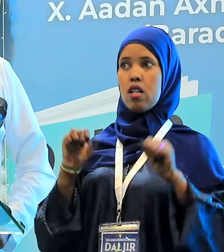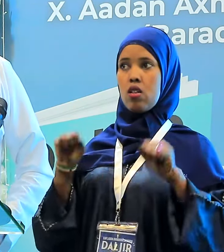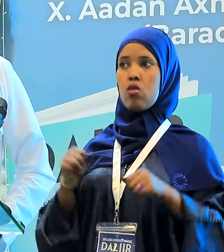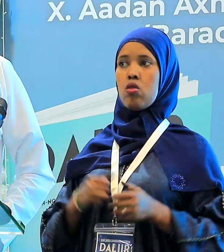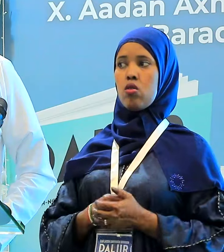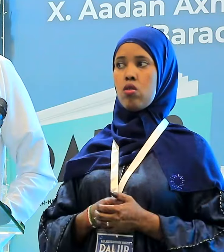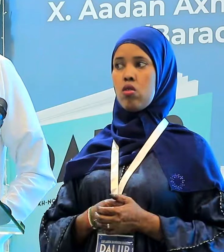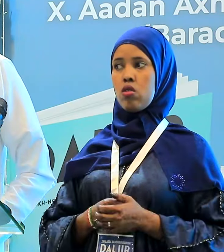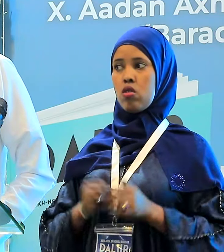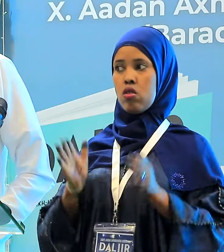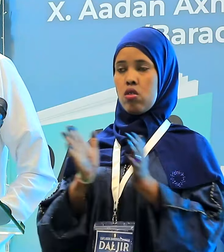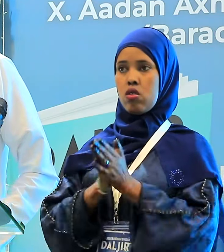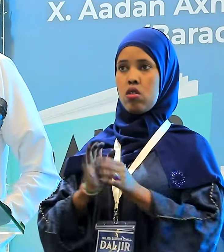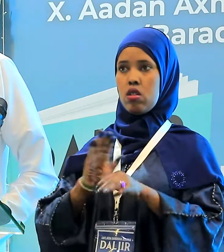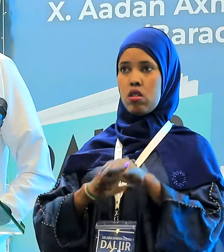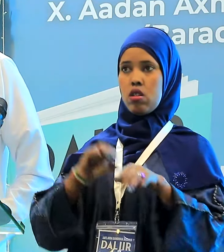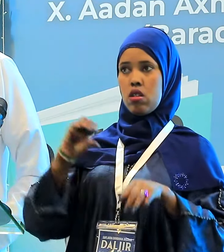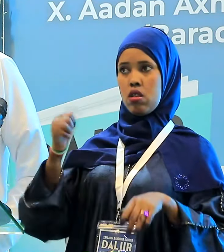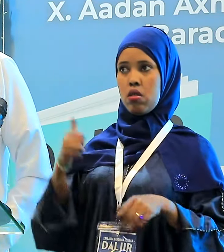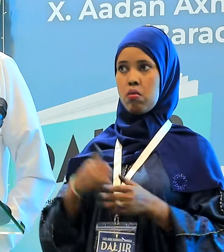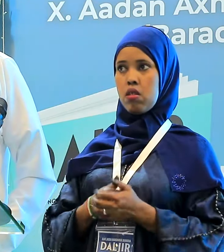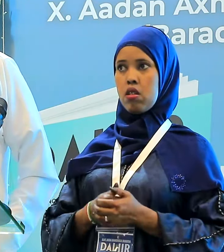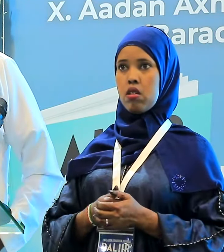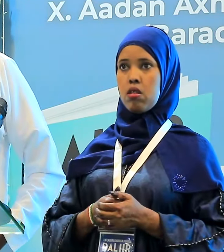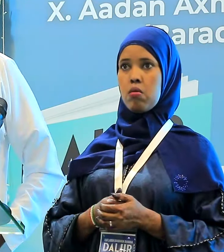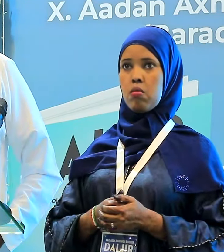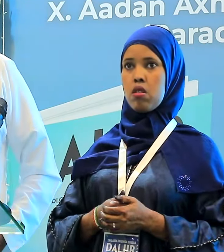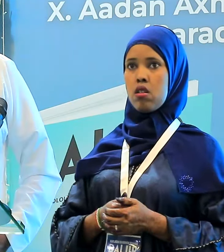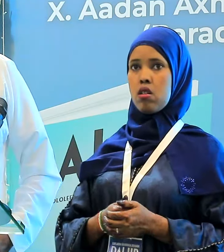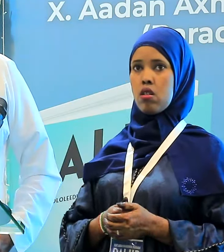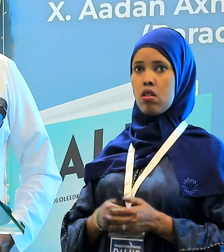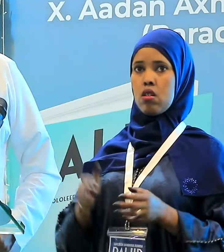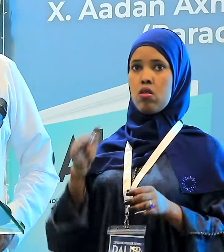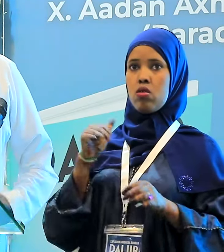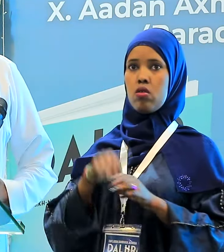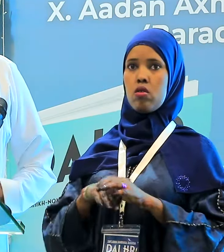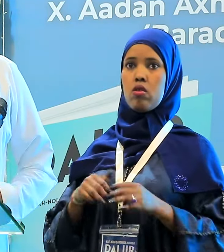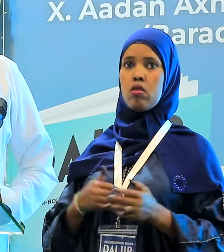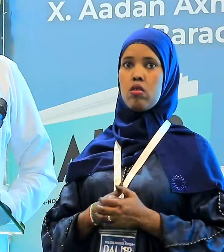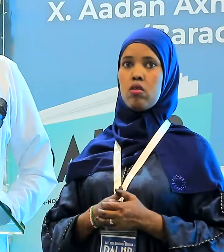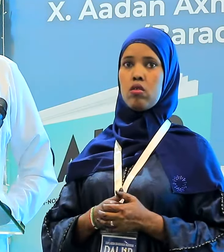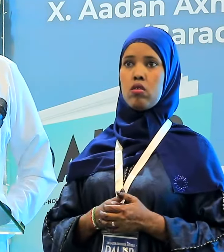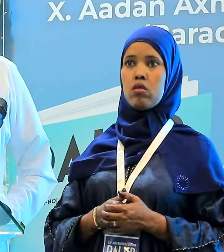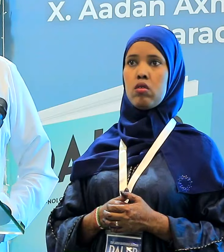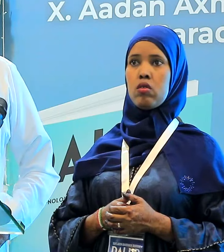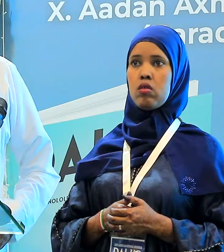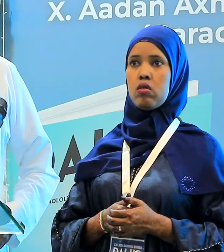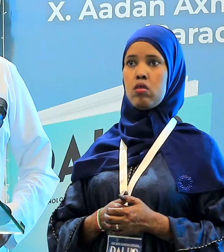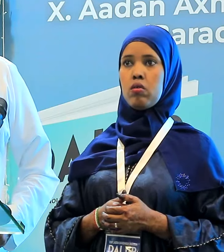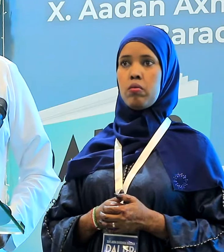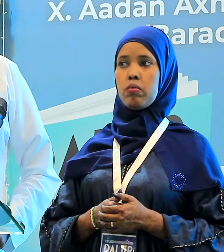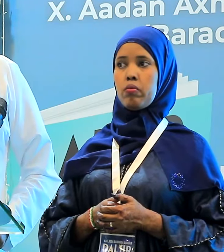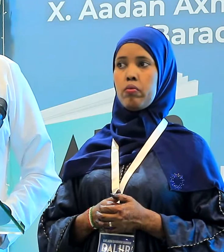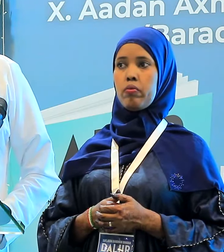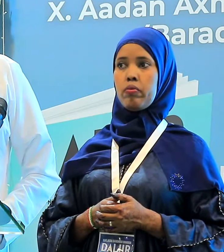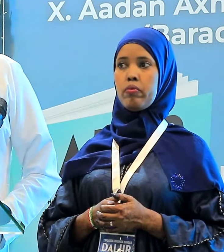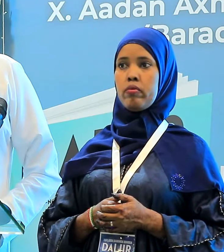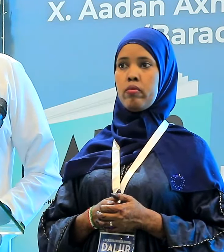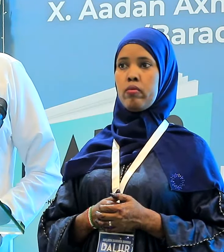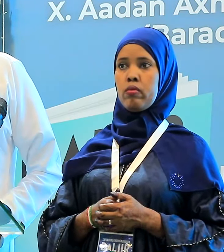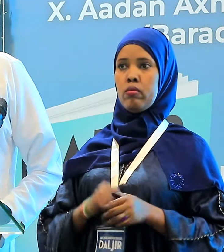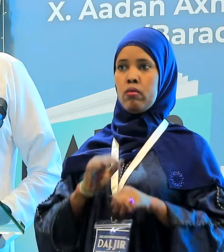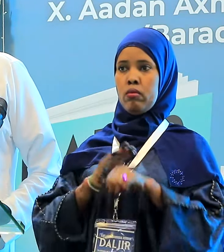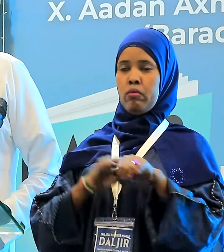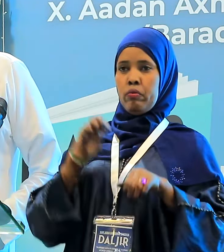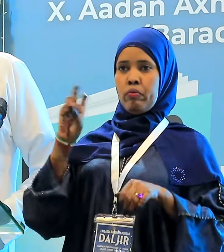هي حتى يمرك الدبي فوق يا سكاس كثير الصوت جاي هلك الدبو كي هلك قرات أو